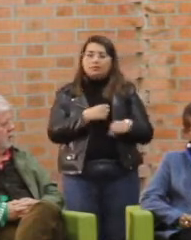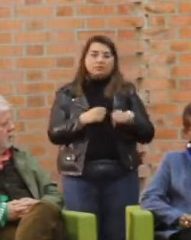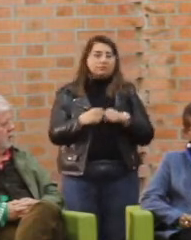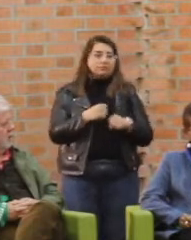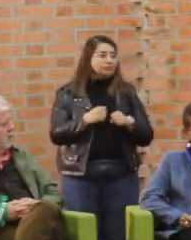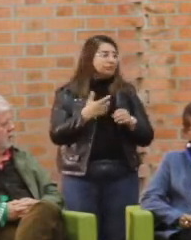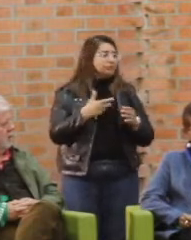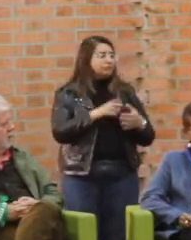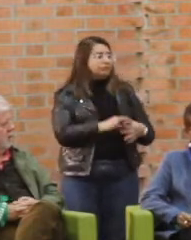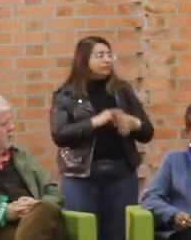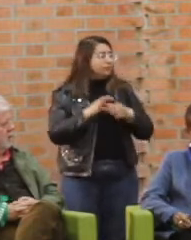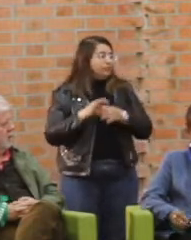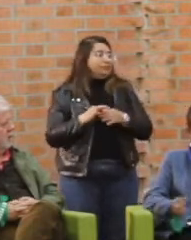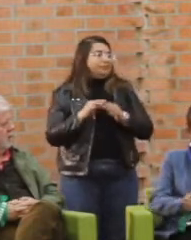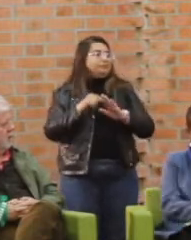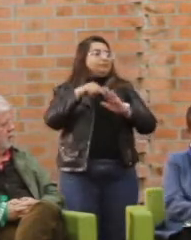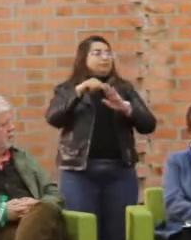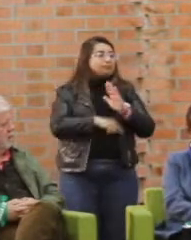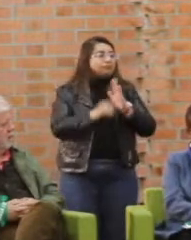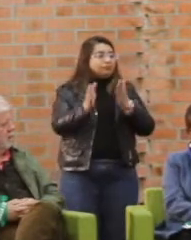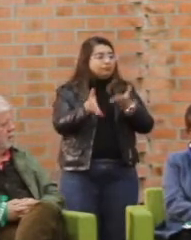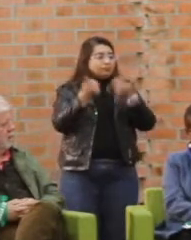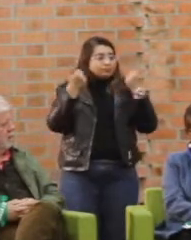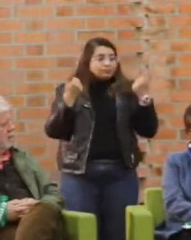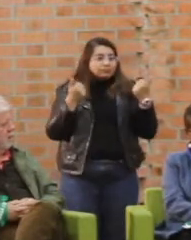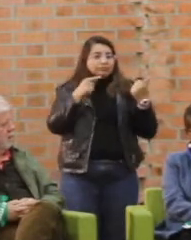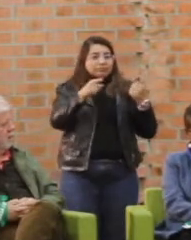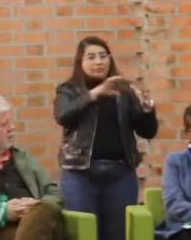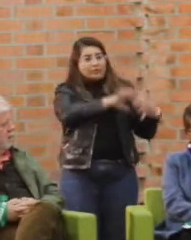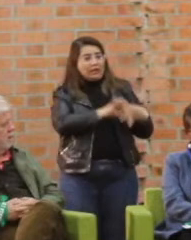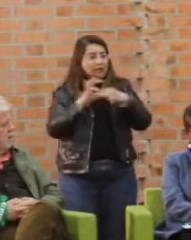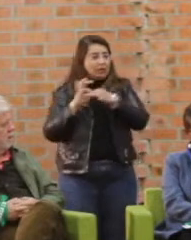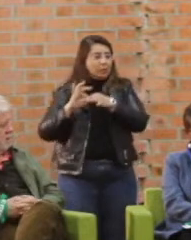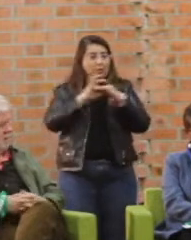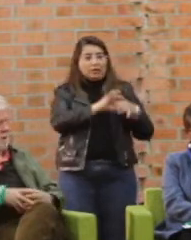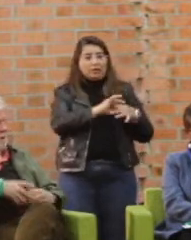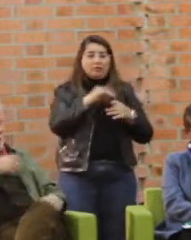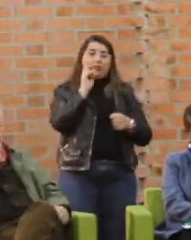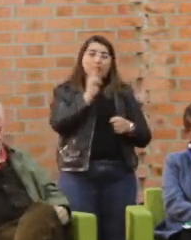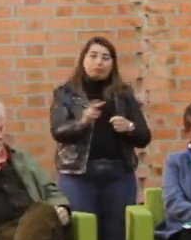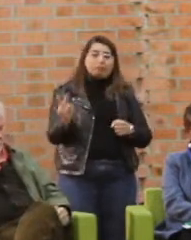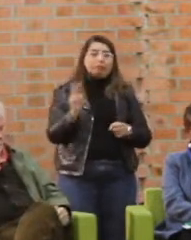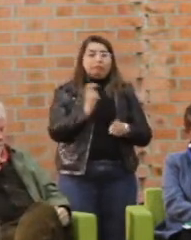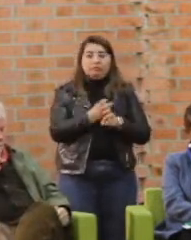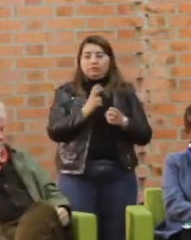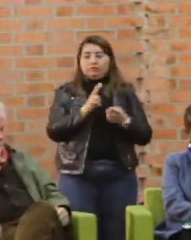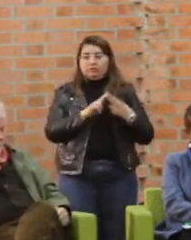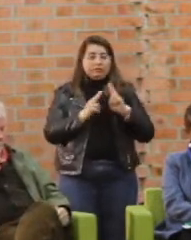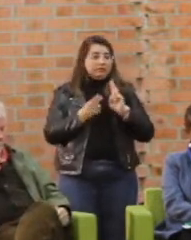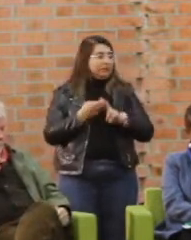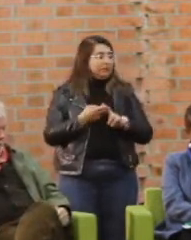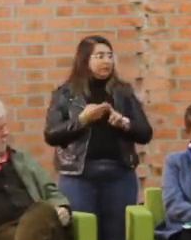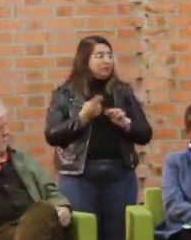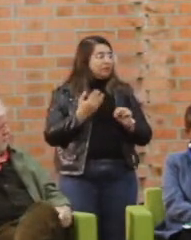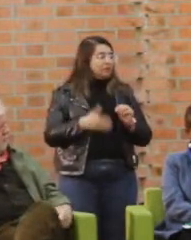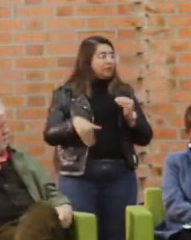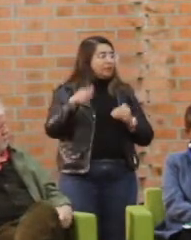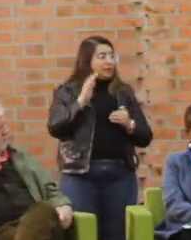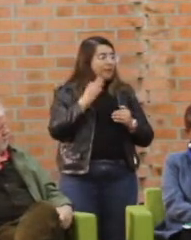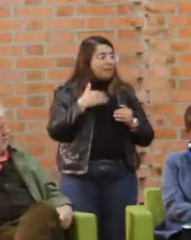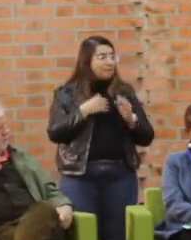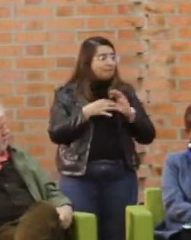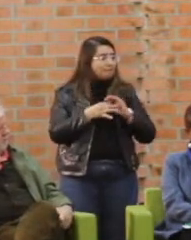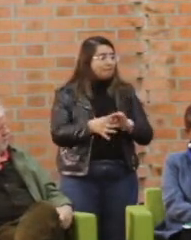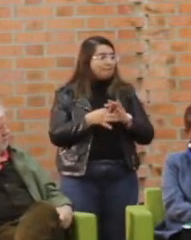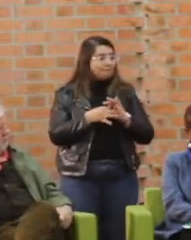en el fondo también son como que articulan todos los secretos que tienen que ver con provocar